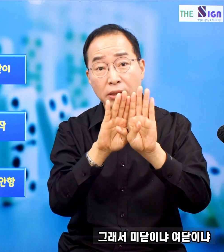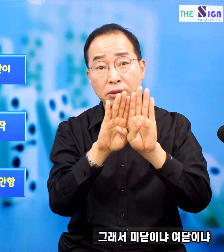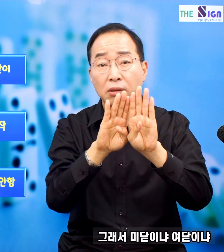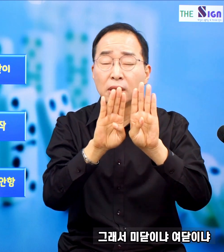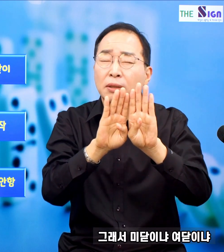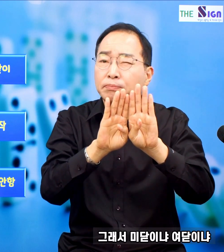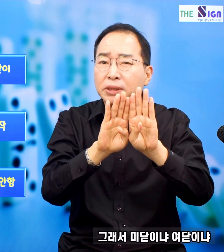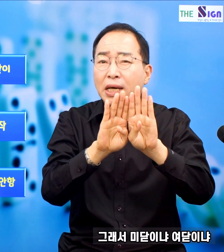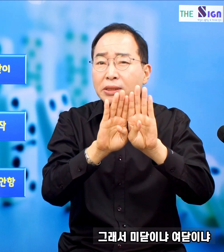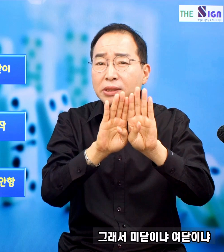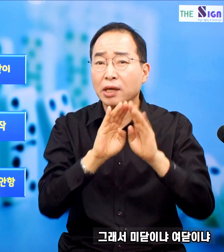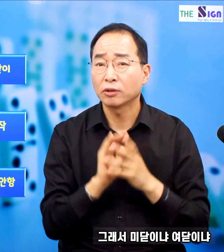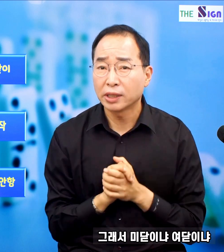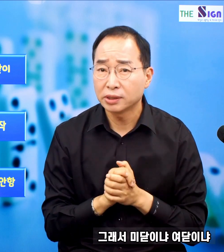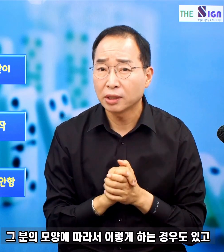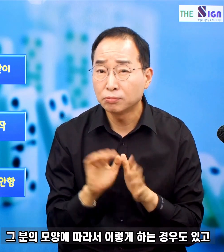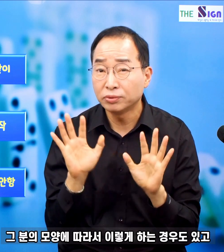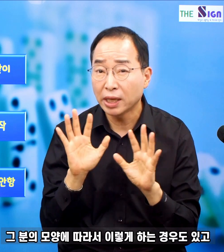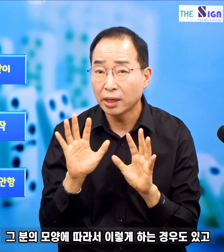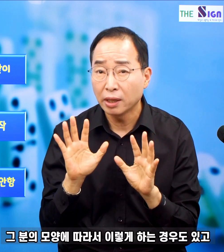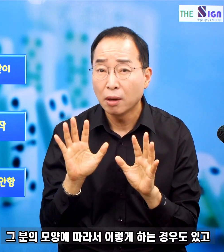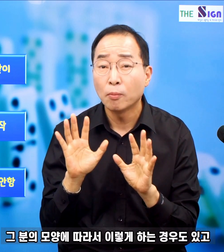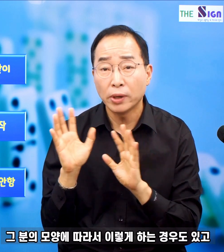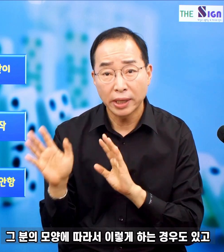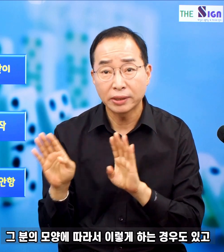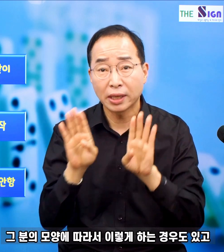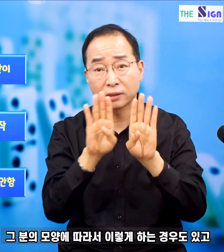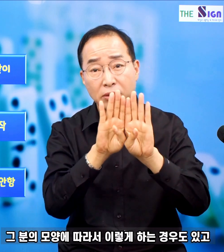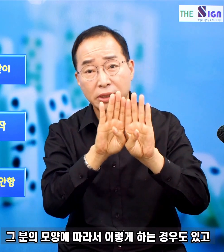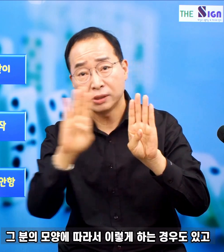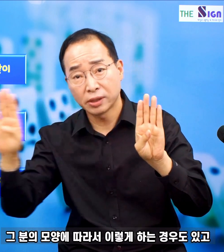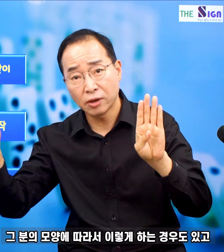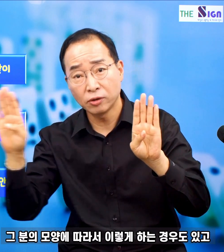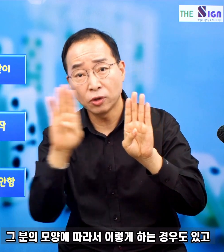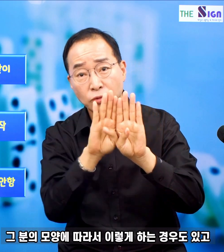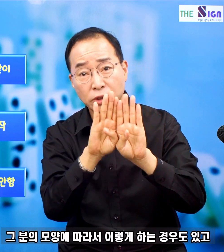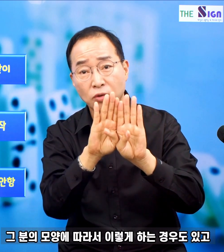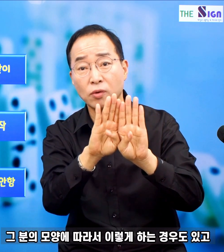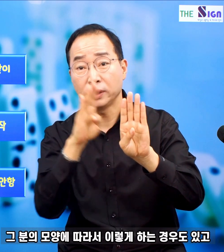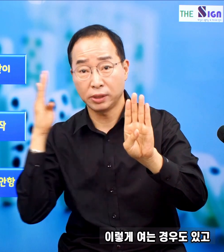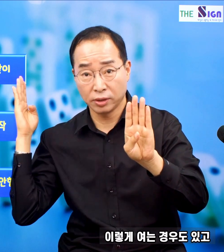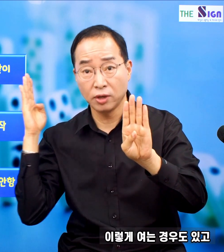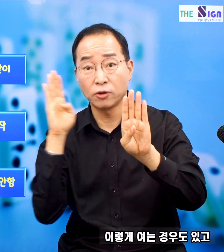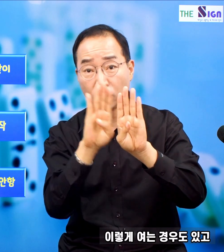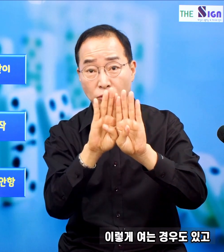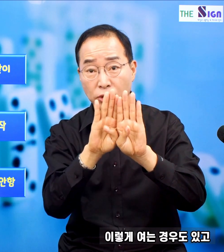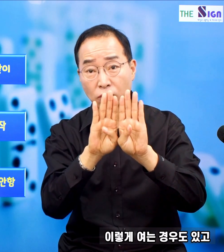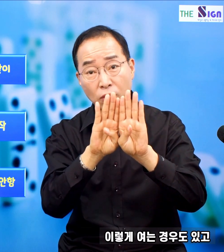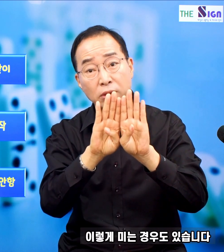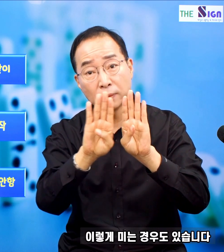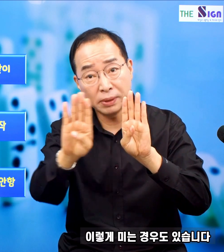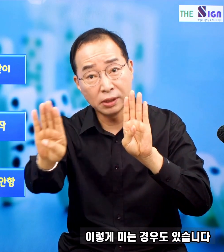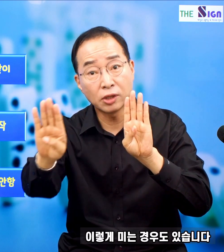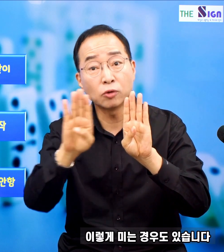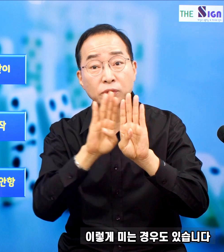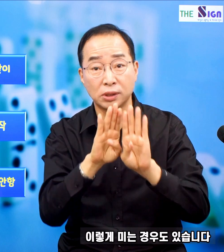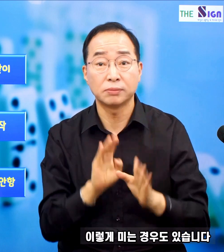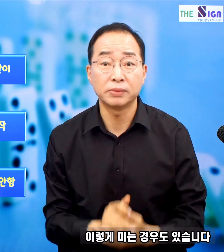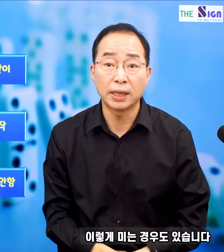그래서 미닫이냐 여닫이냐 그 문의 모양에 따라서 이렇게 여는 경우도 있고 이렇게 여는 경우도 있고 이렇게 미는 경우도 있습니다.